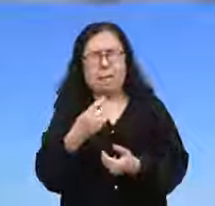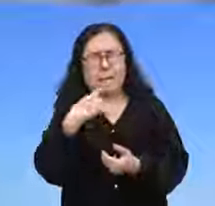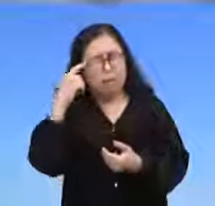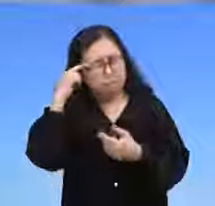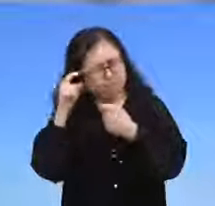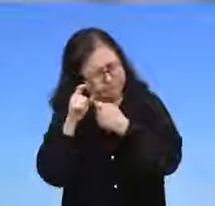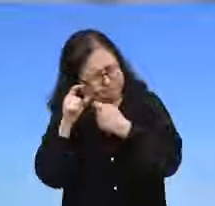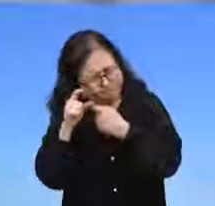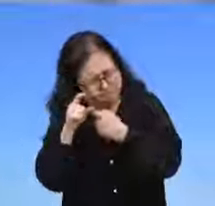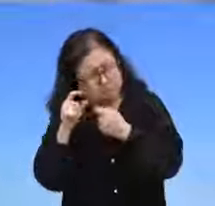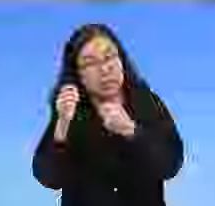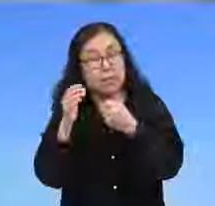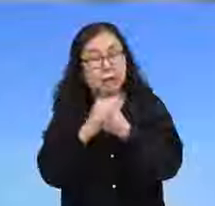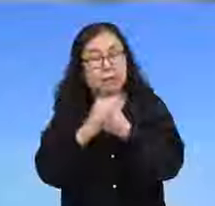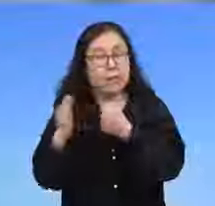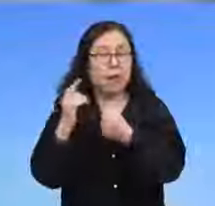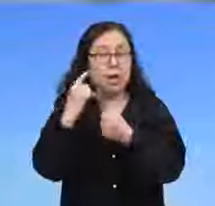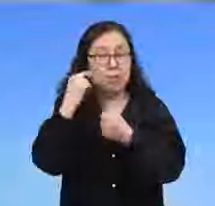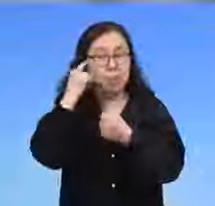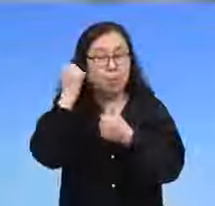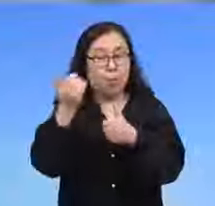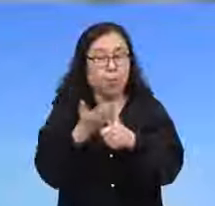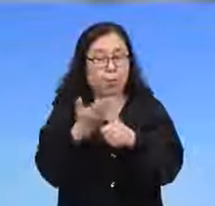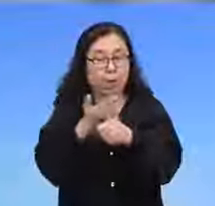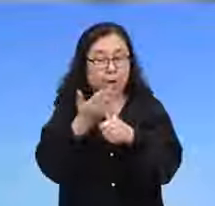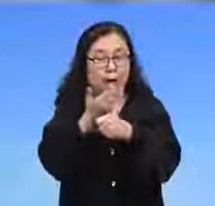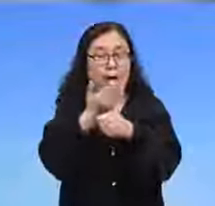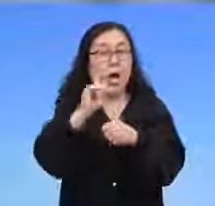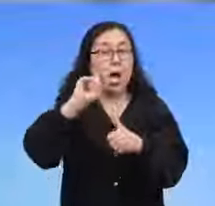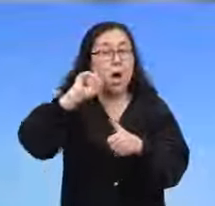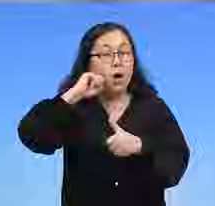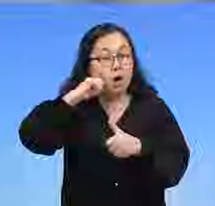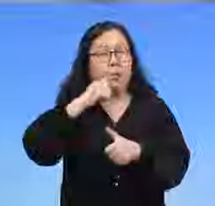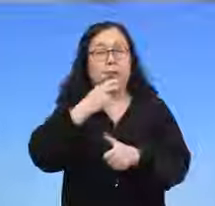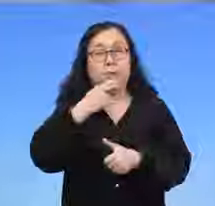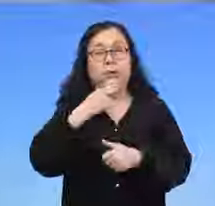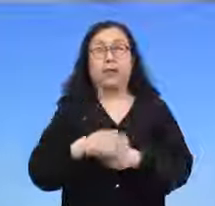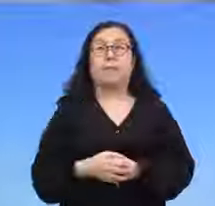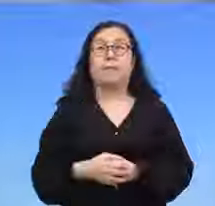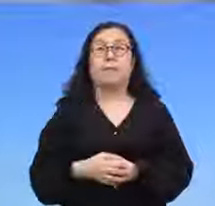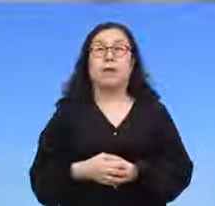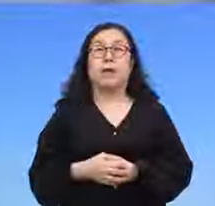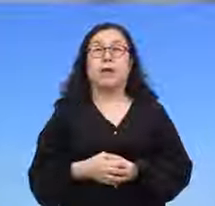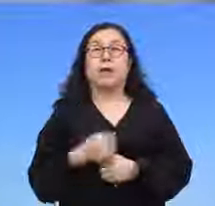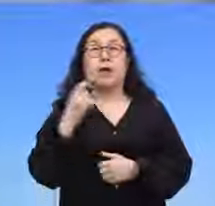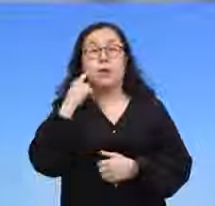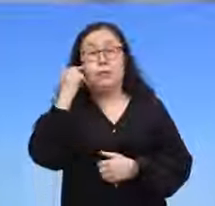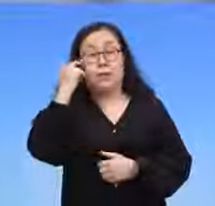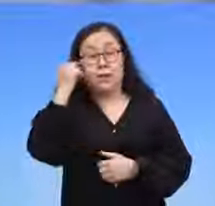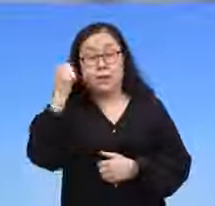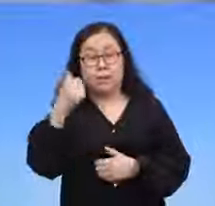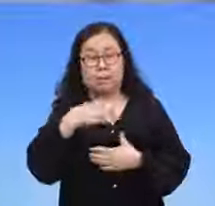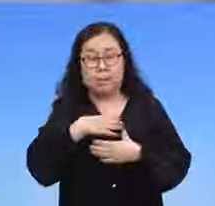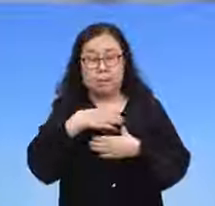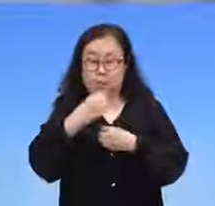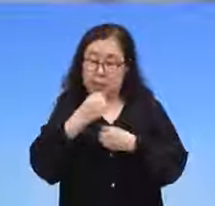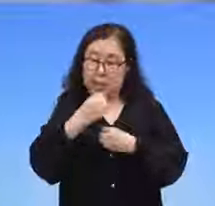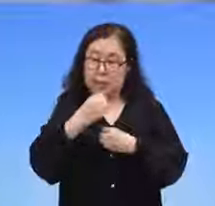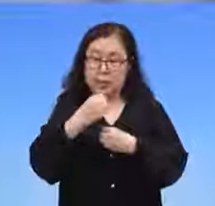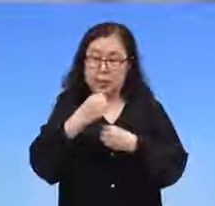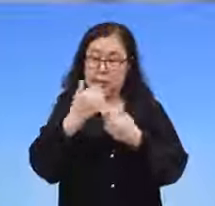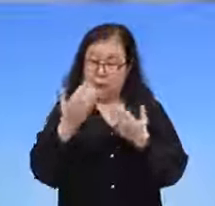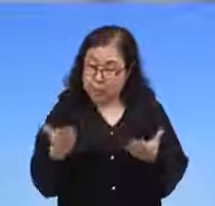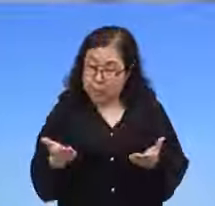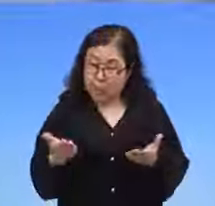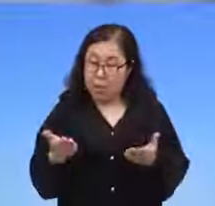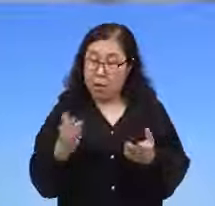생각하니까 목회가 그렇게 어렵지 않았습니다. 어떤 분들은 인사로 아이고 요새 목사님 뭐 편하시겠네요,